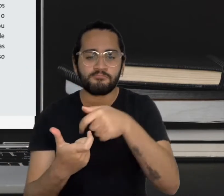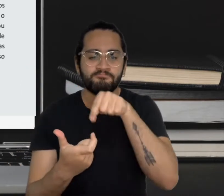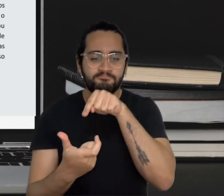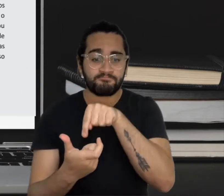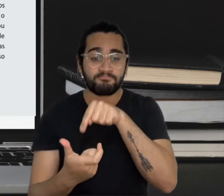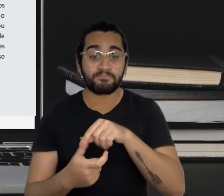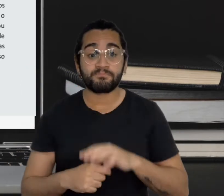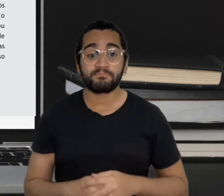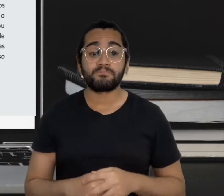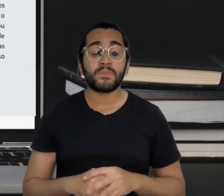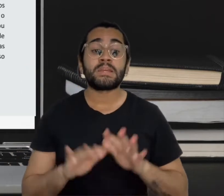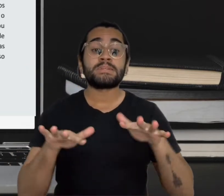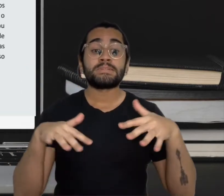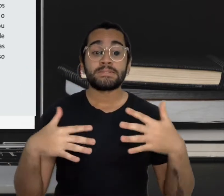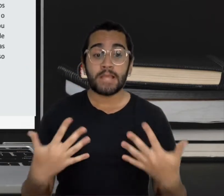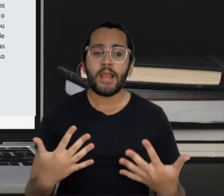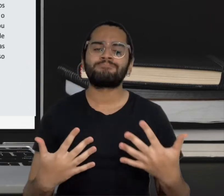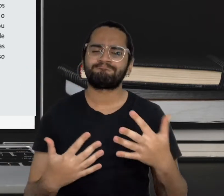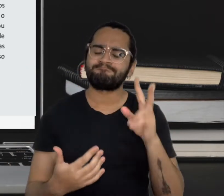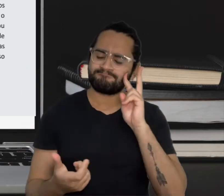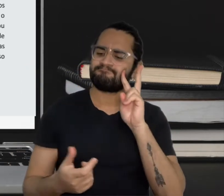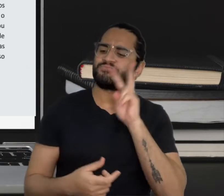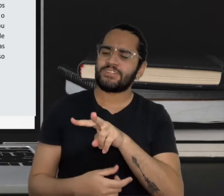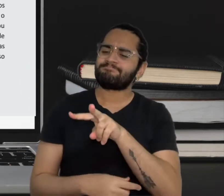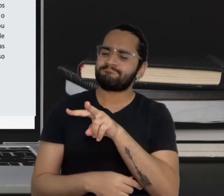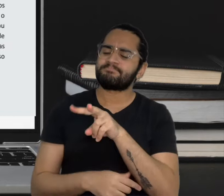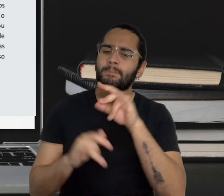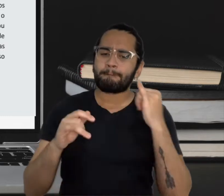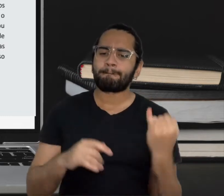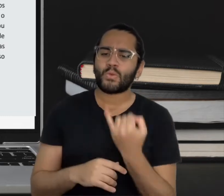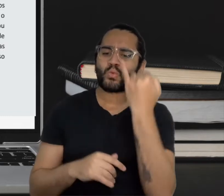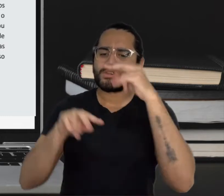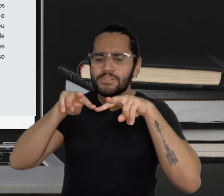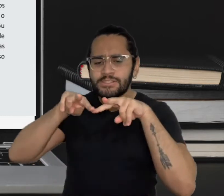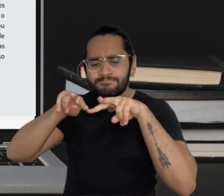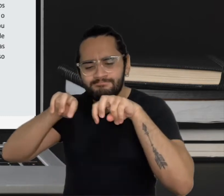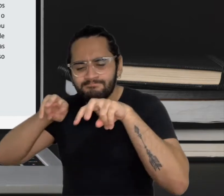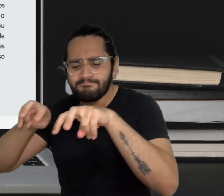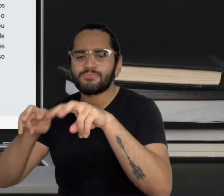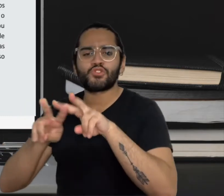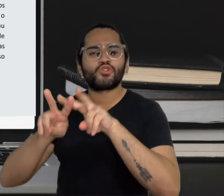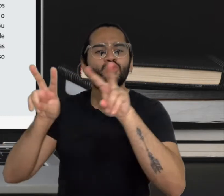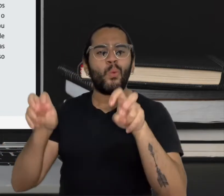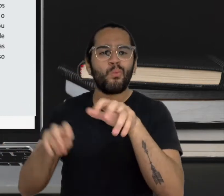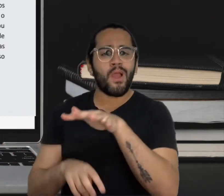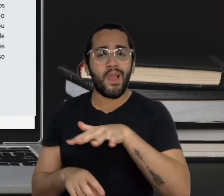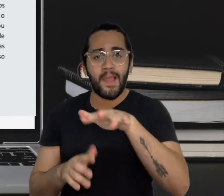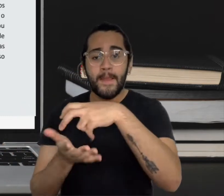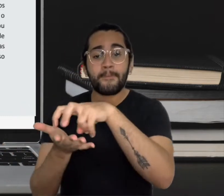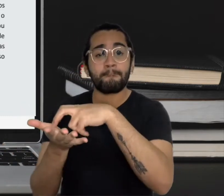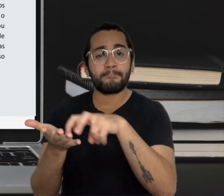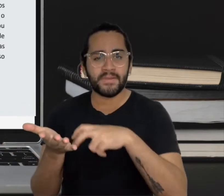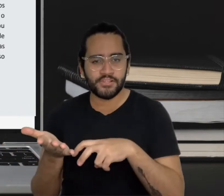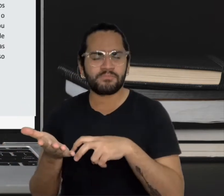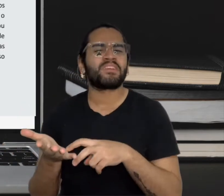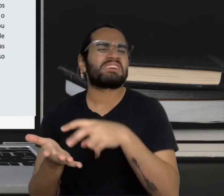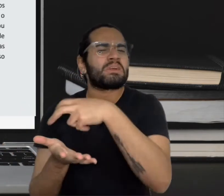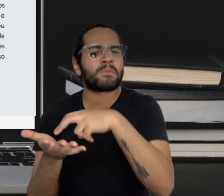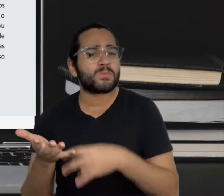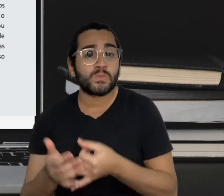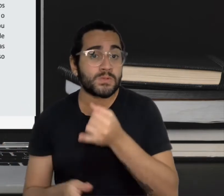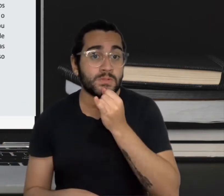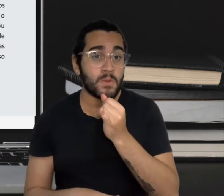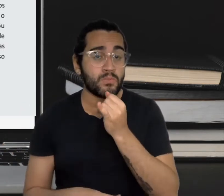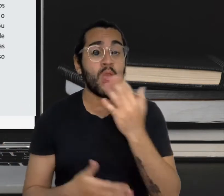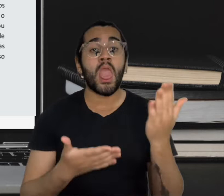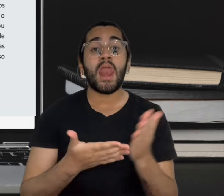termos. Mas observa-se que a necessidade de explorar também os meios